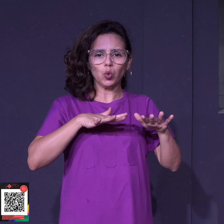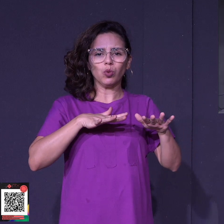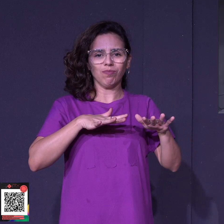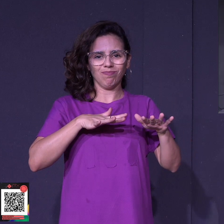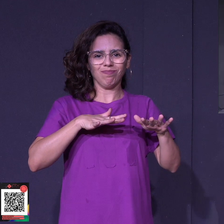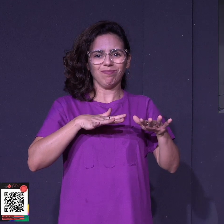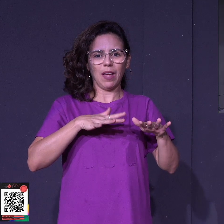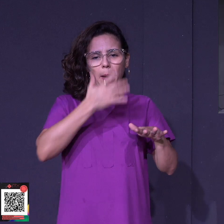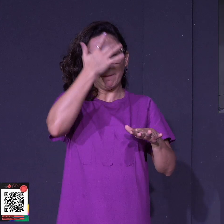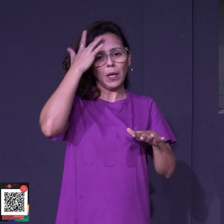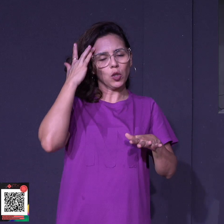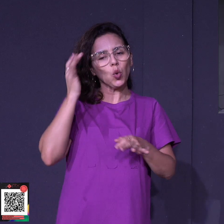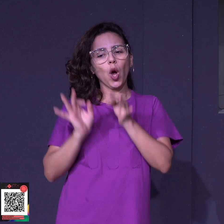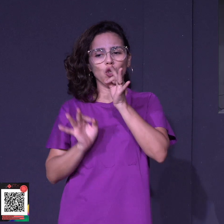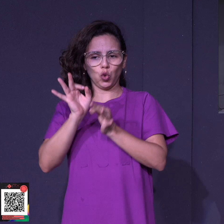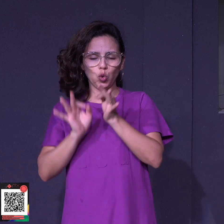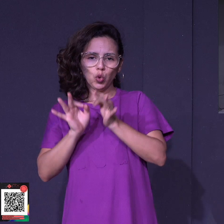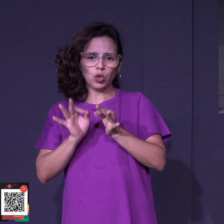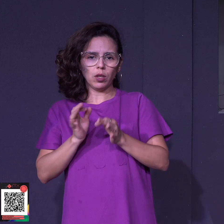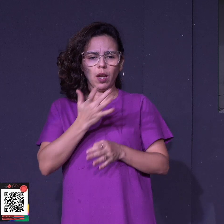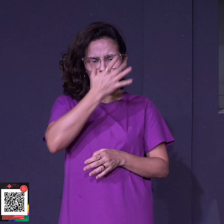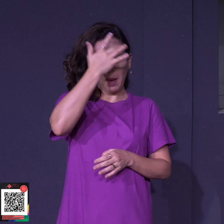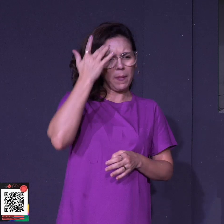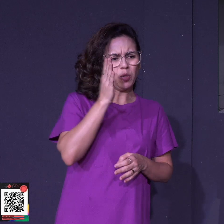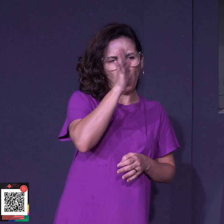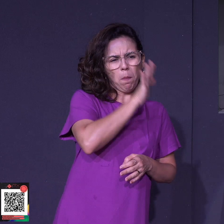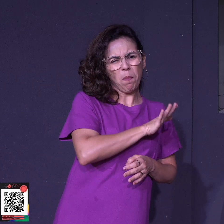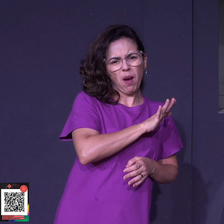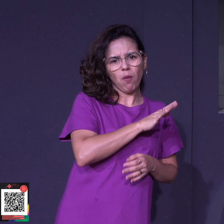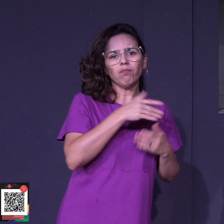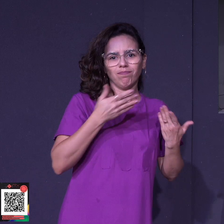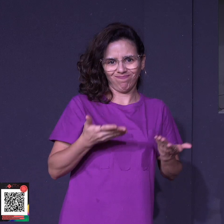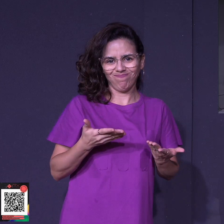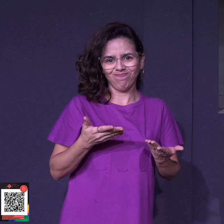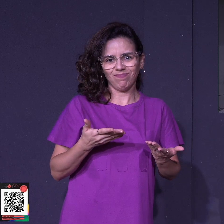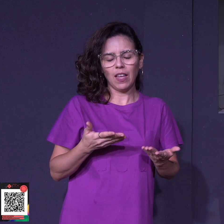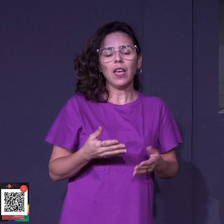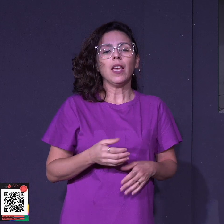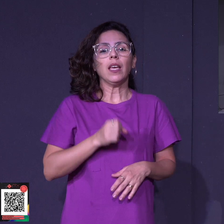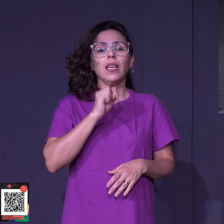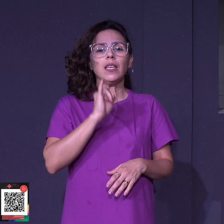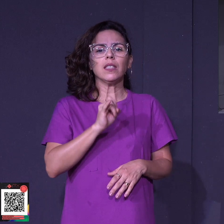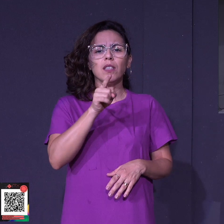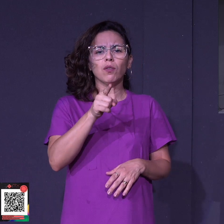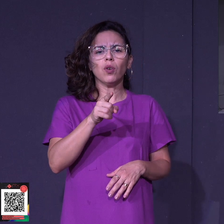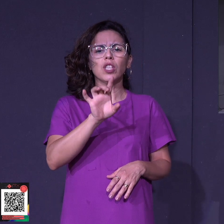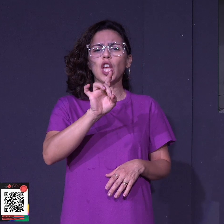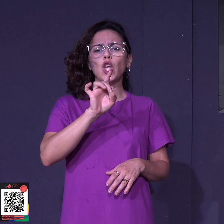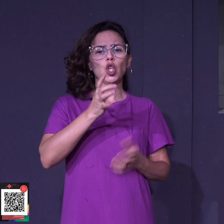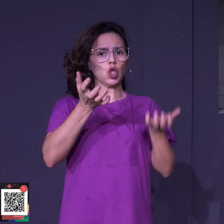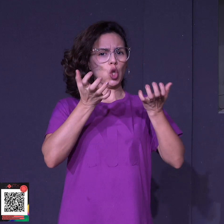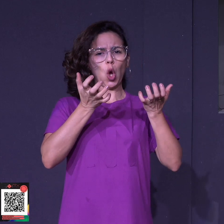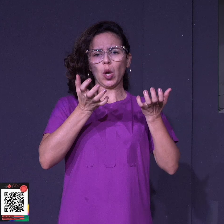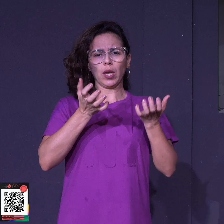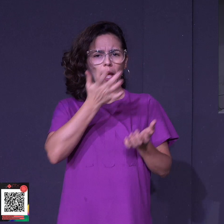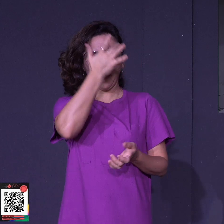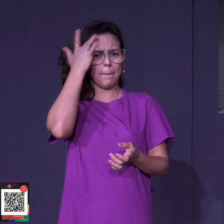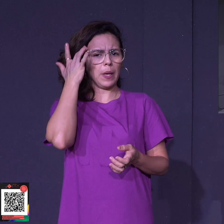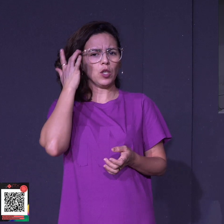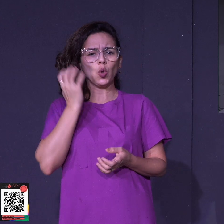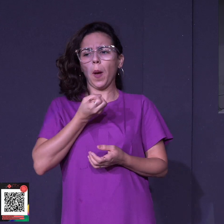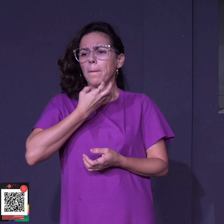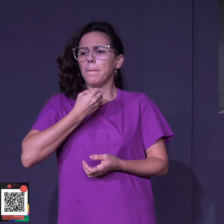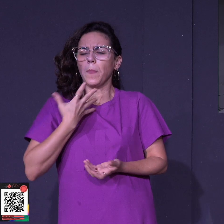vocês receberão? Até os publicanos fazem isso. E se saudarem apenas os seus irmãos, o que estarão fazendo